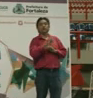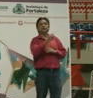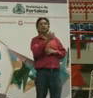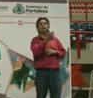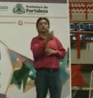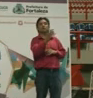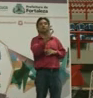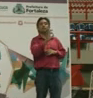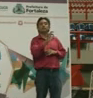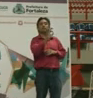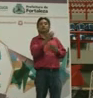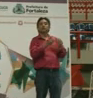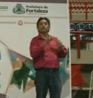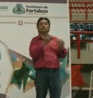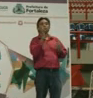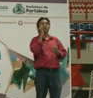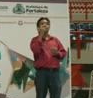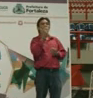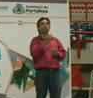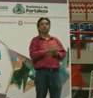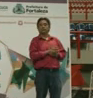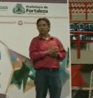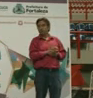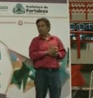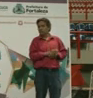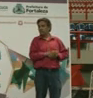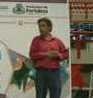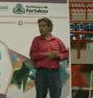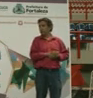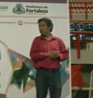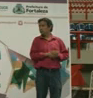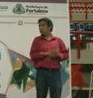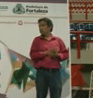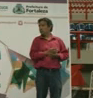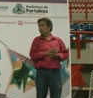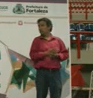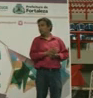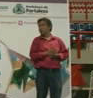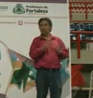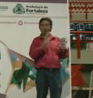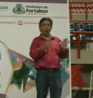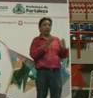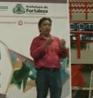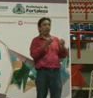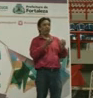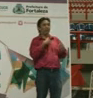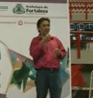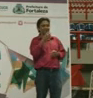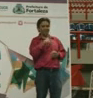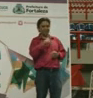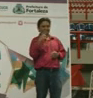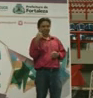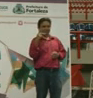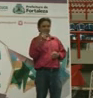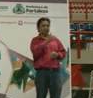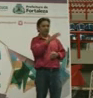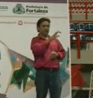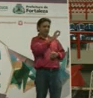fosse 12%, como é que eu fazia? 12% de 80? Aí disse assim, mas eu fazia assim, ó, eu ia fazer assim. 12% de